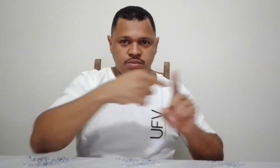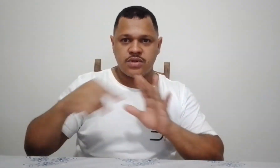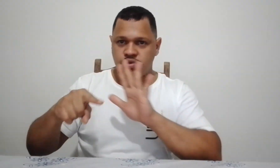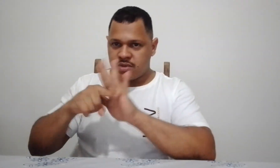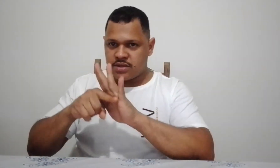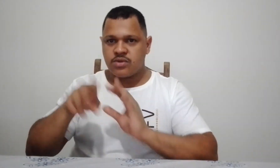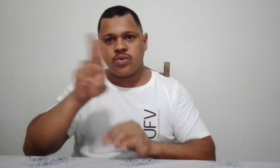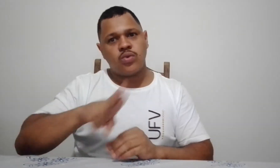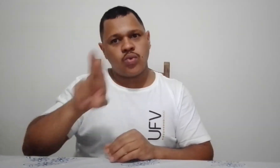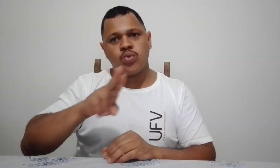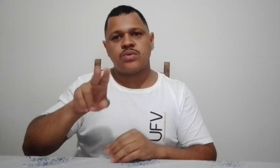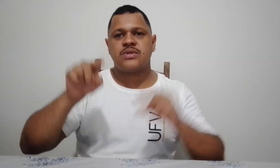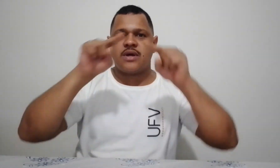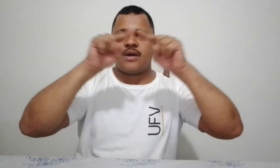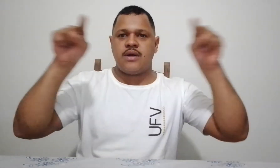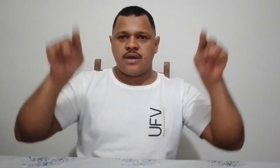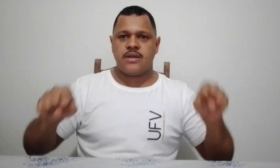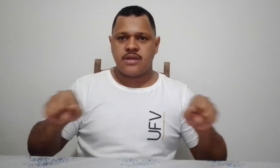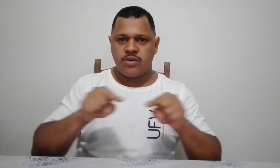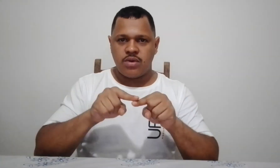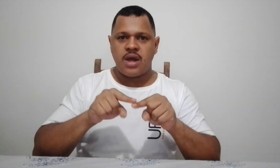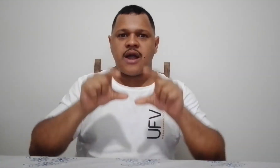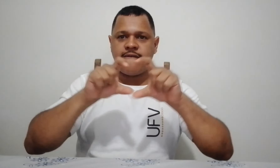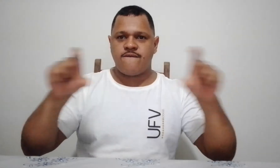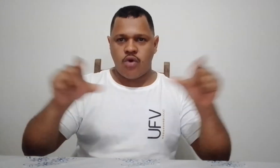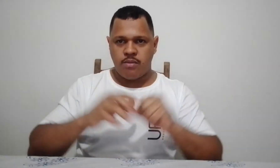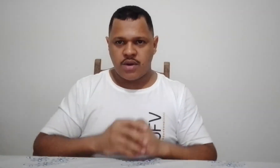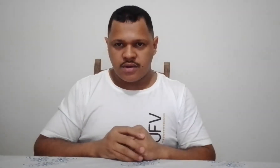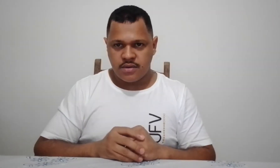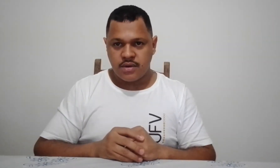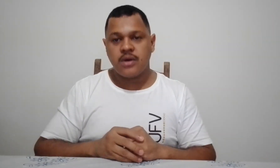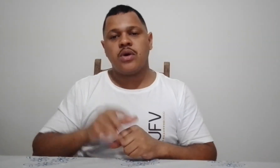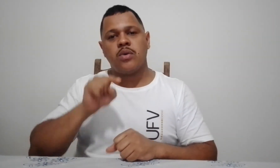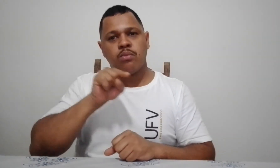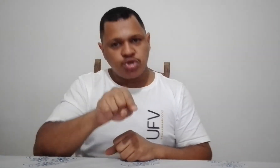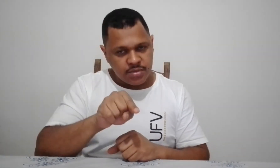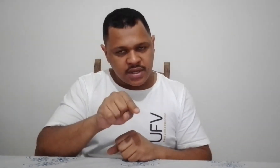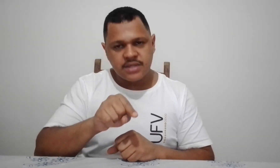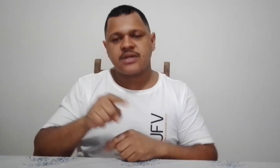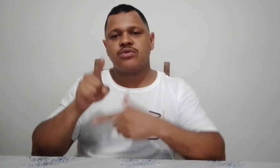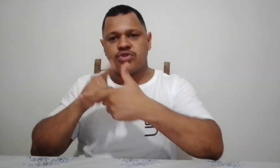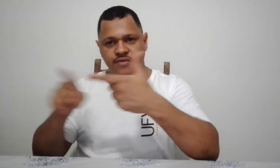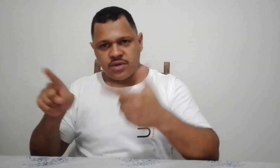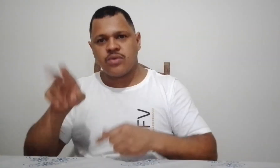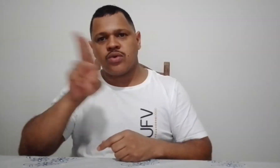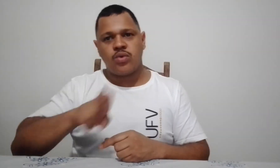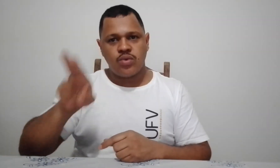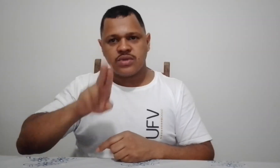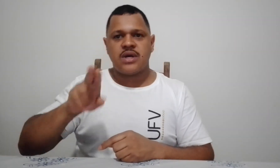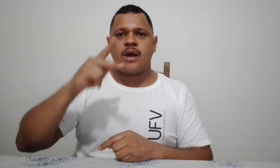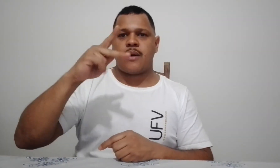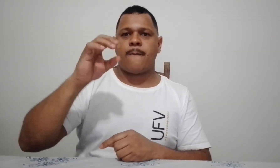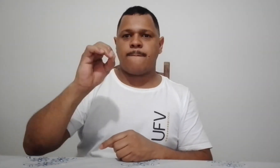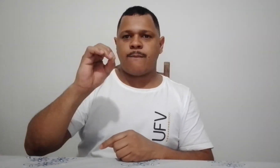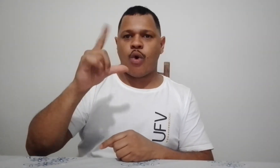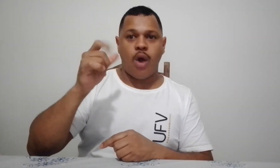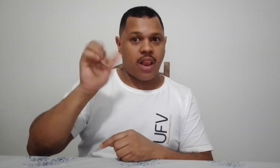forma retangular. E quando a gente faz multiplicação e divisão, é melhor a gente utilizar a forma polar. Então, observe aqui agora